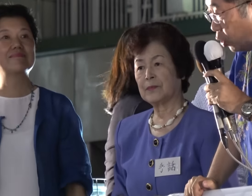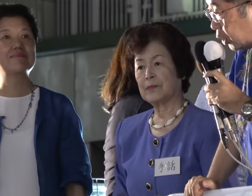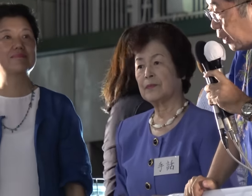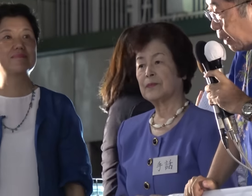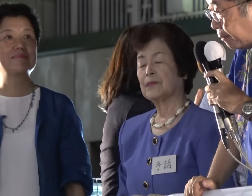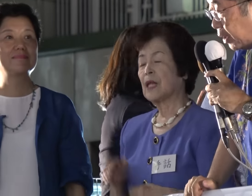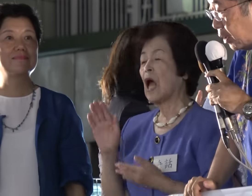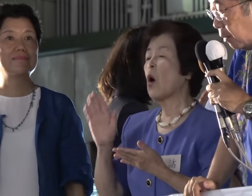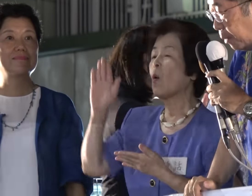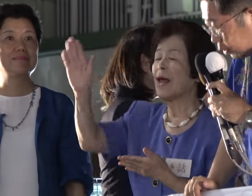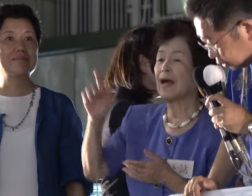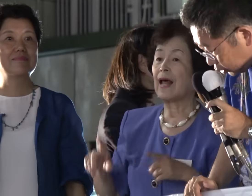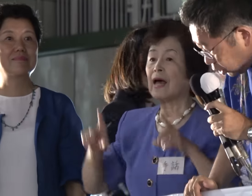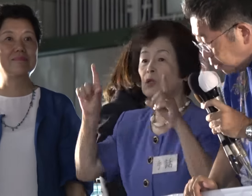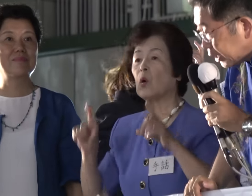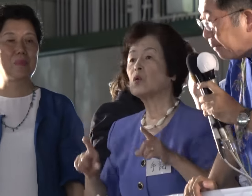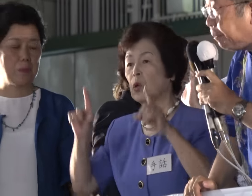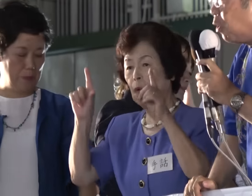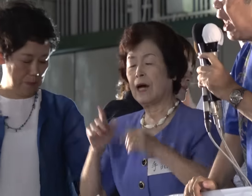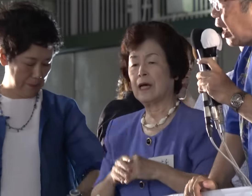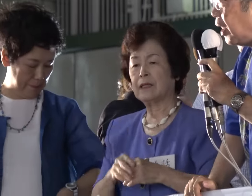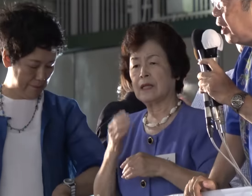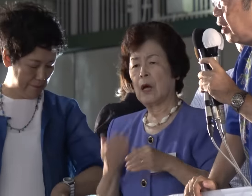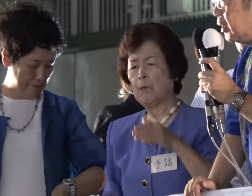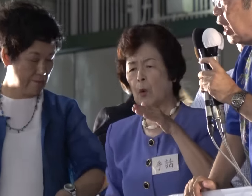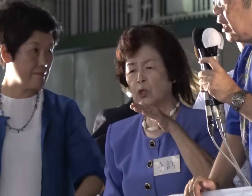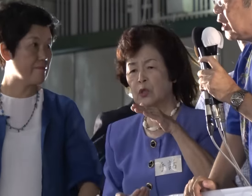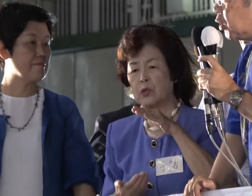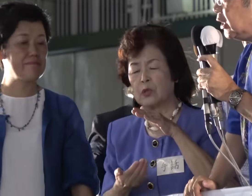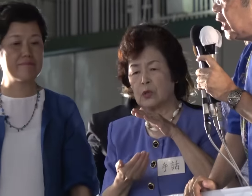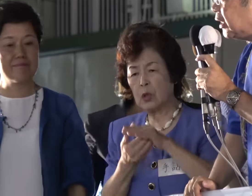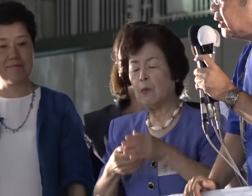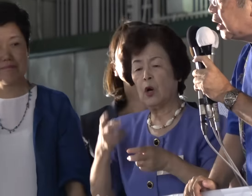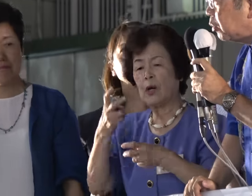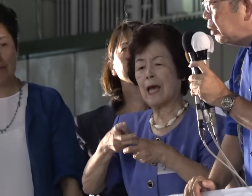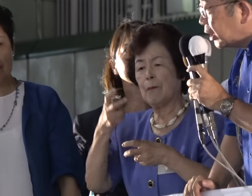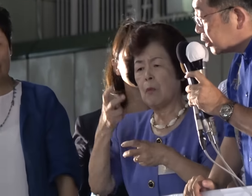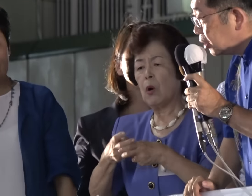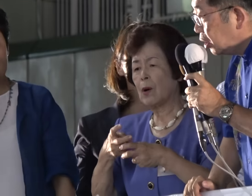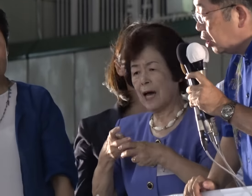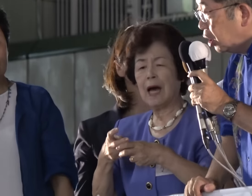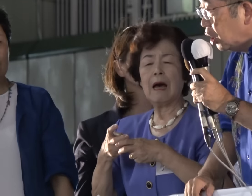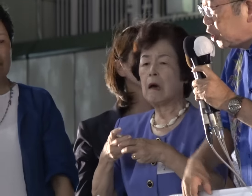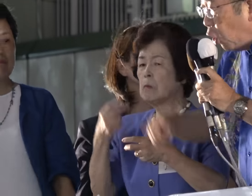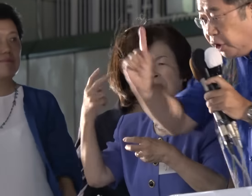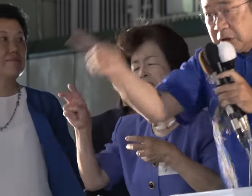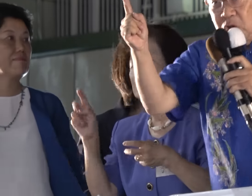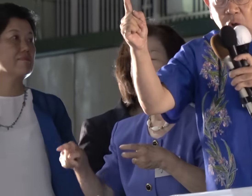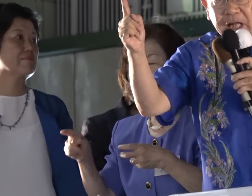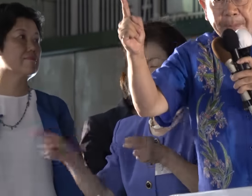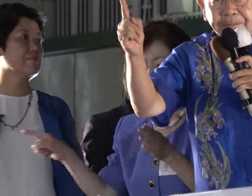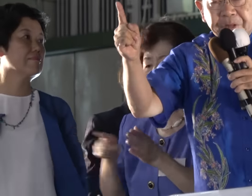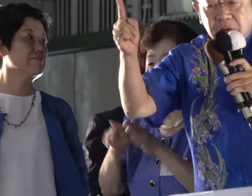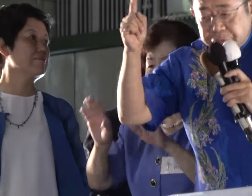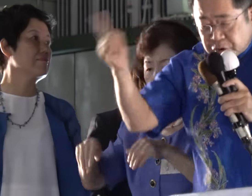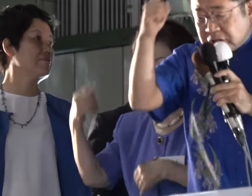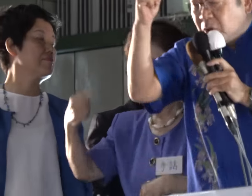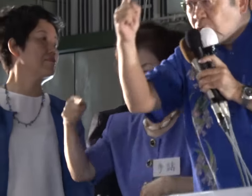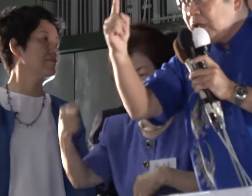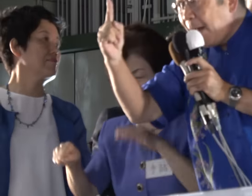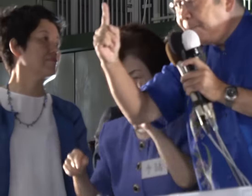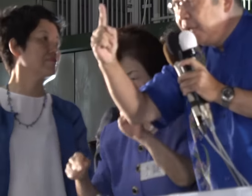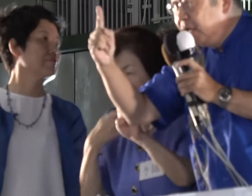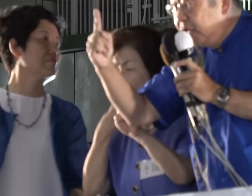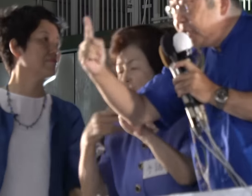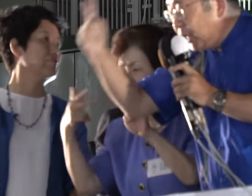この間東京は最も憲法がないがしろにされてきたと思います。教育もそうだ、福祉